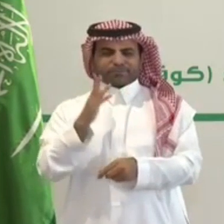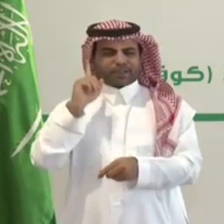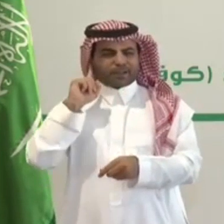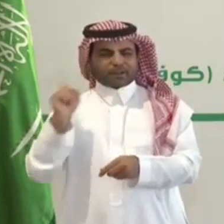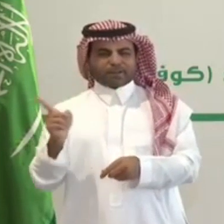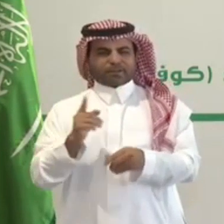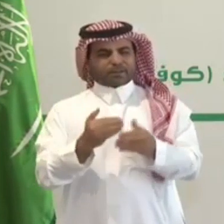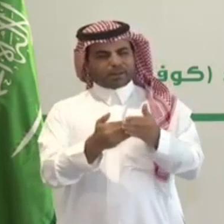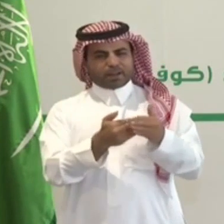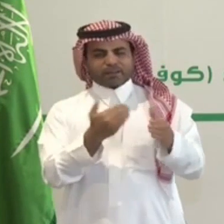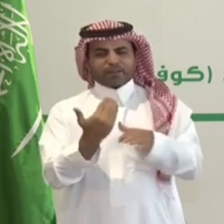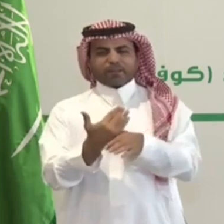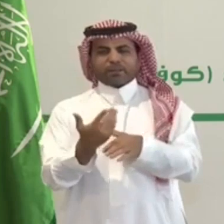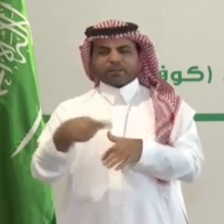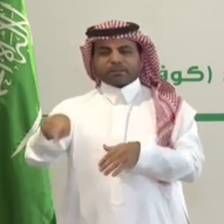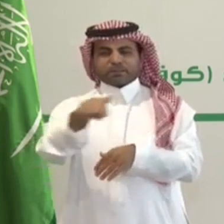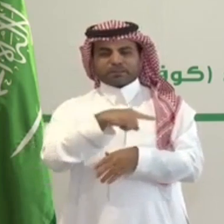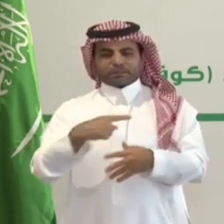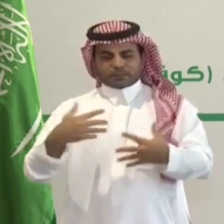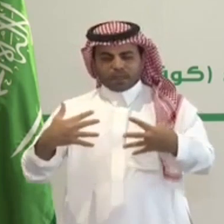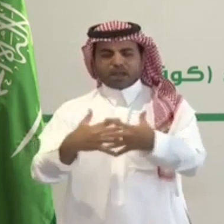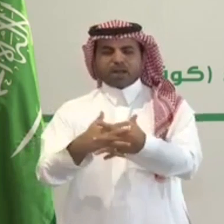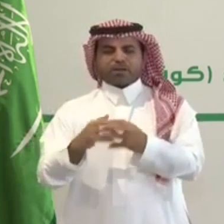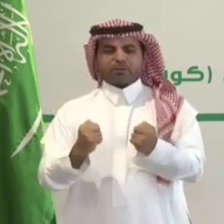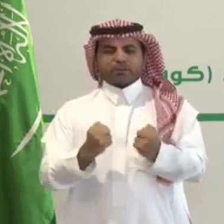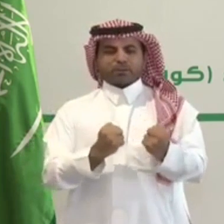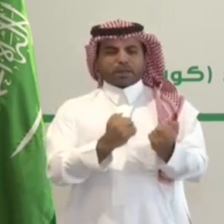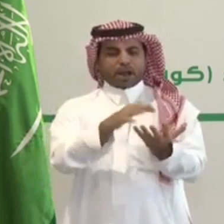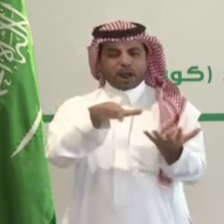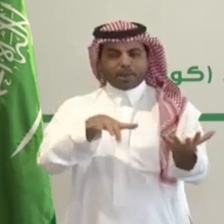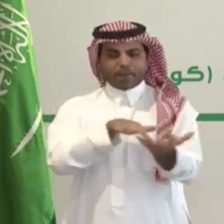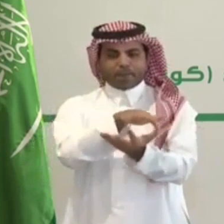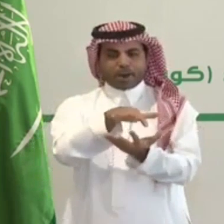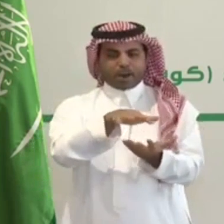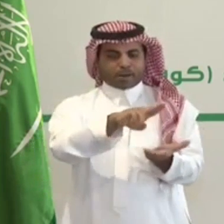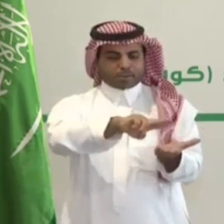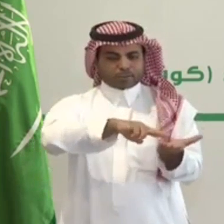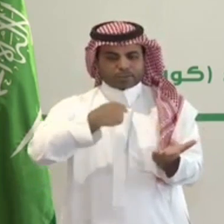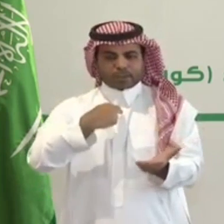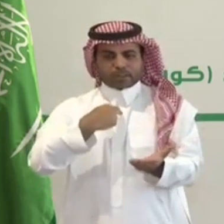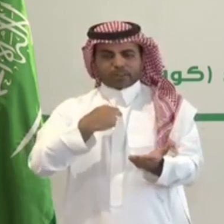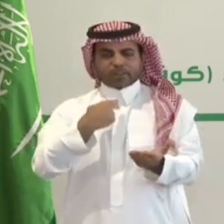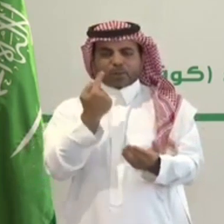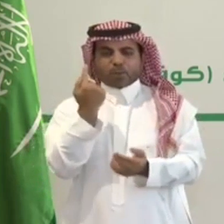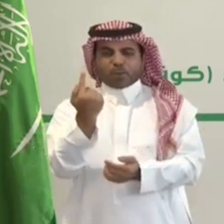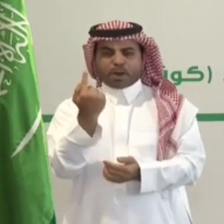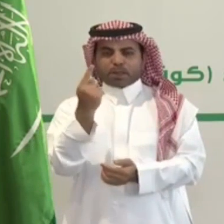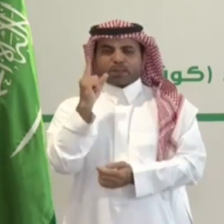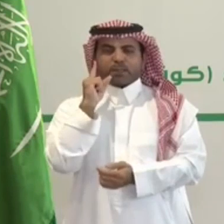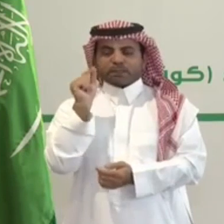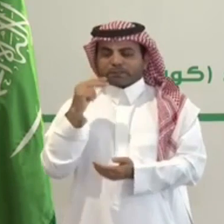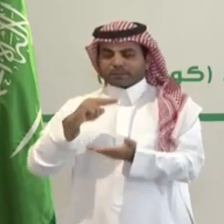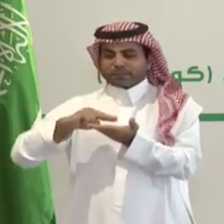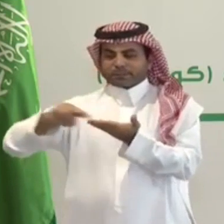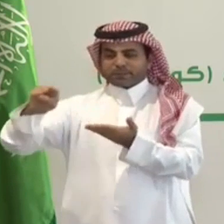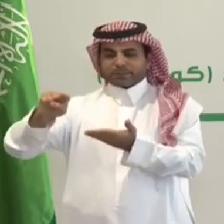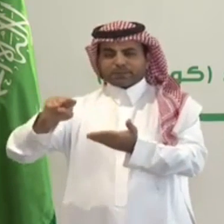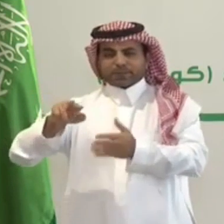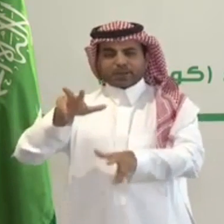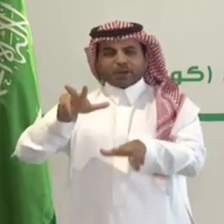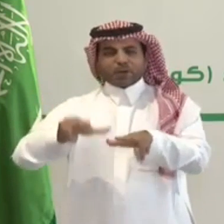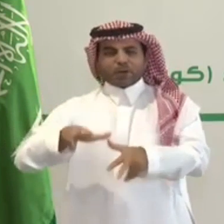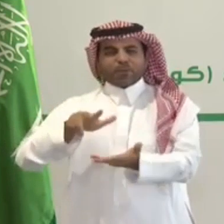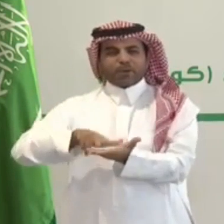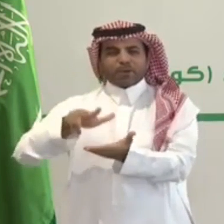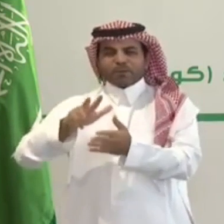أنتم الأساس، أنتم من تقف لديه الإشاعة. عندما يتناقل شخص واحد إشاعة ويرسلها لأكثر